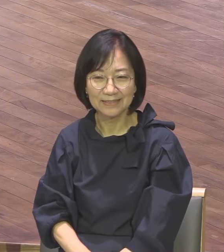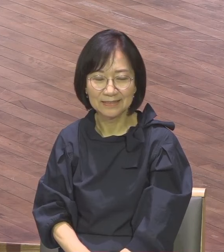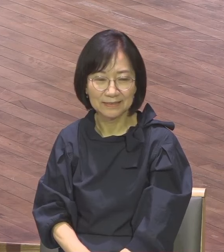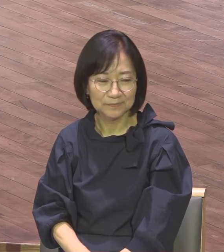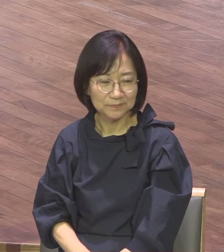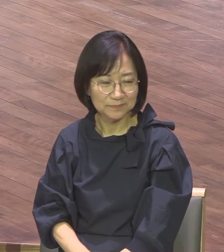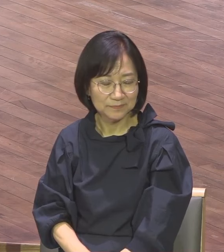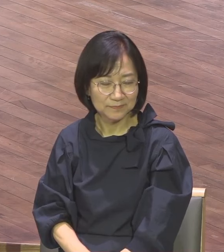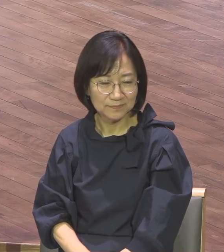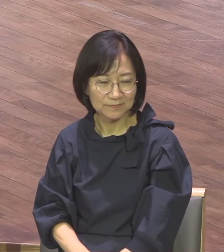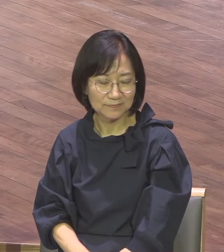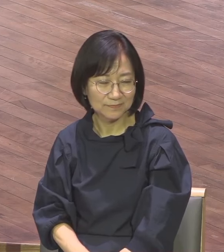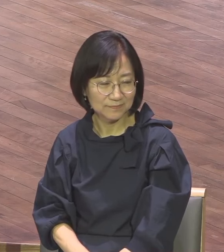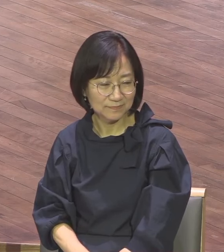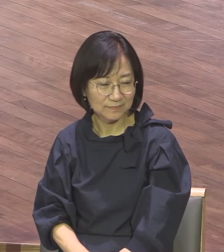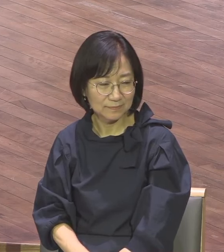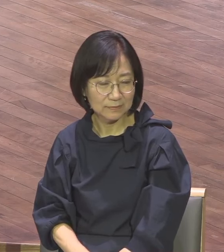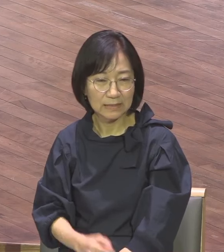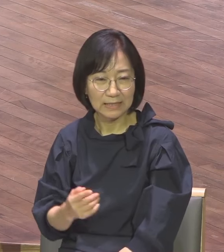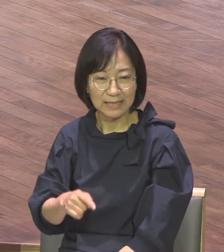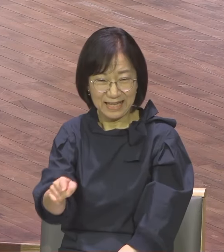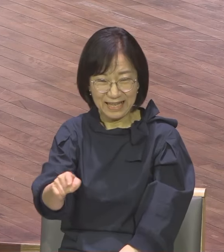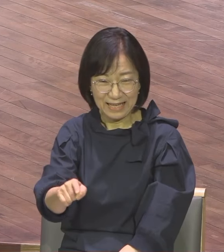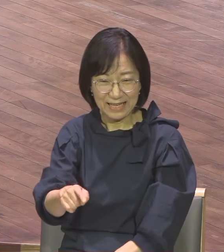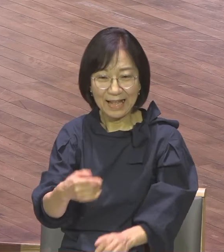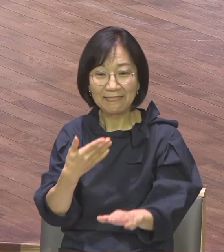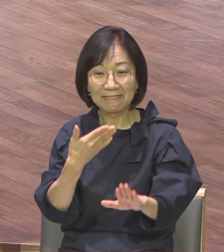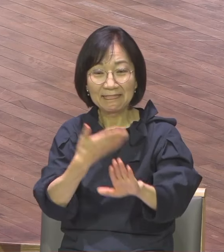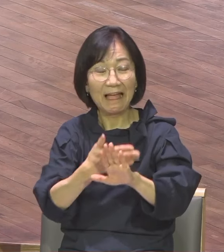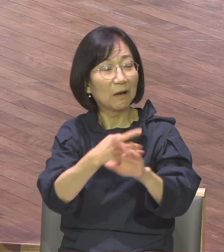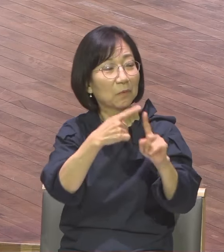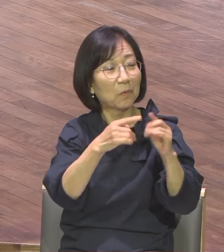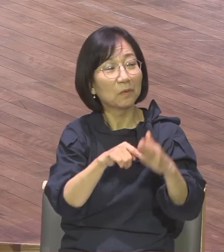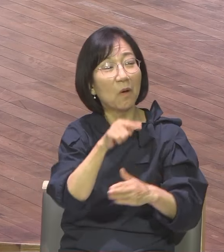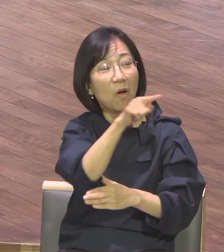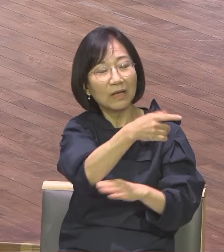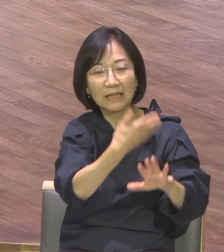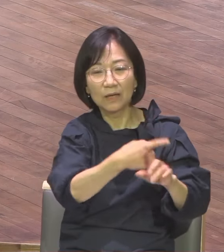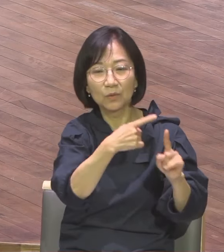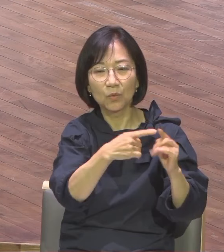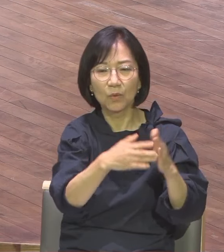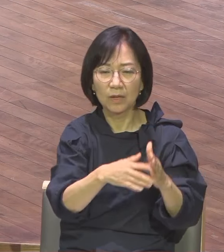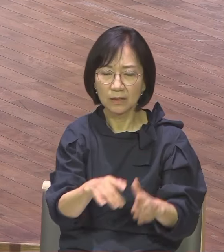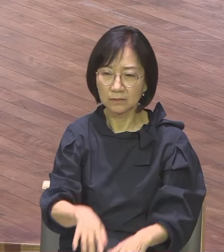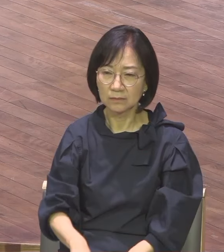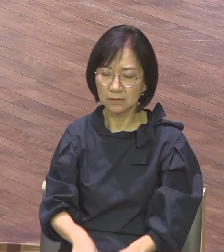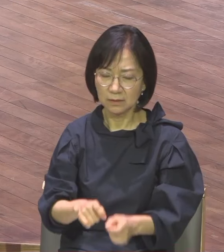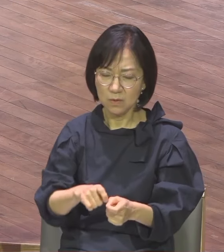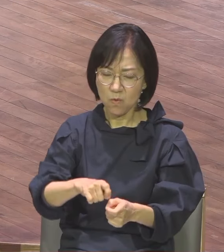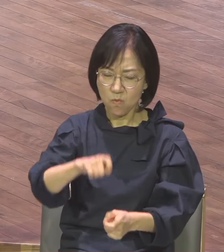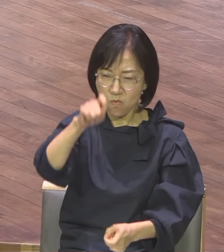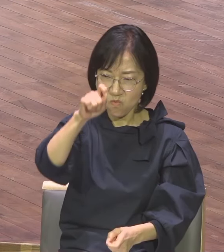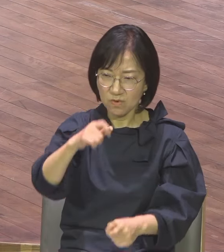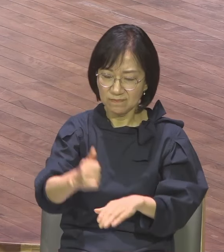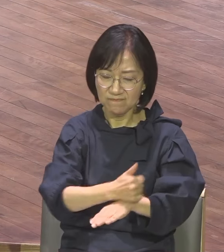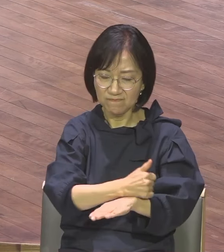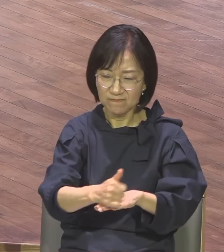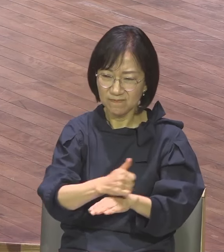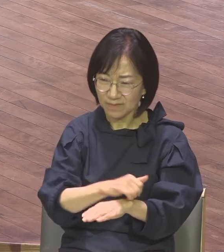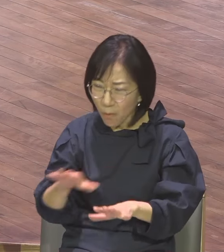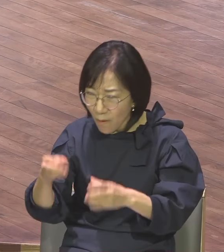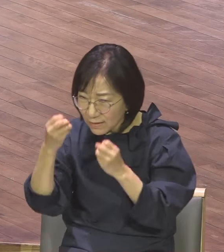힘듭니다. 뿌리내리 힘듭니다. 너무 터세가 세고요. 터세가 세고 율법이기 때문에